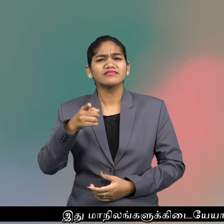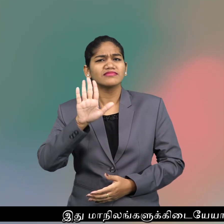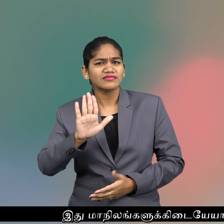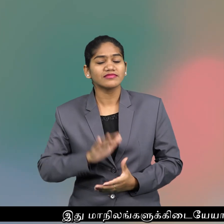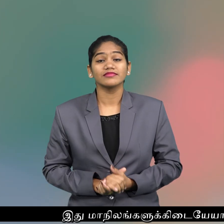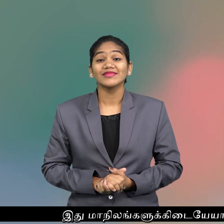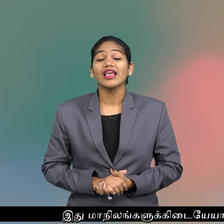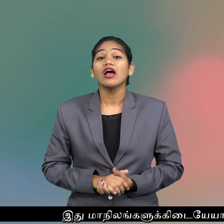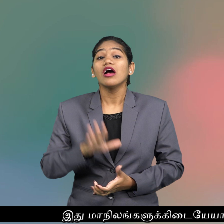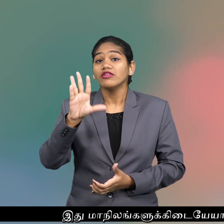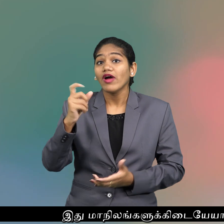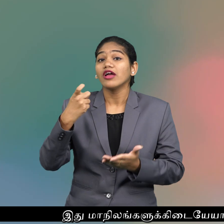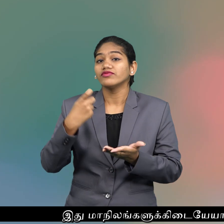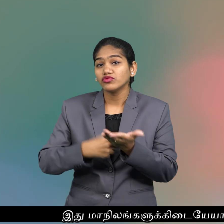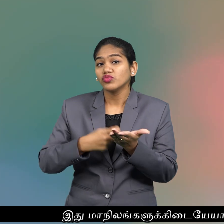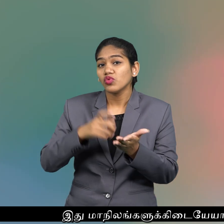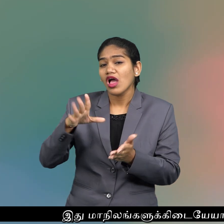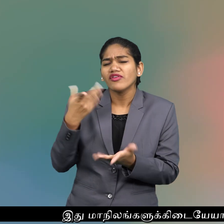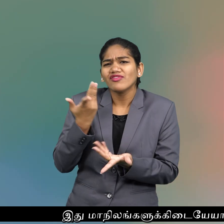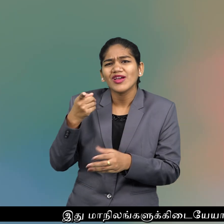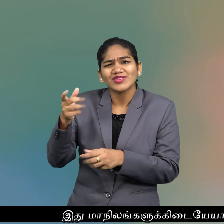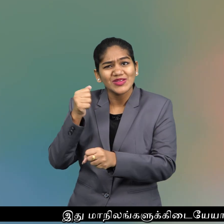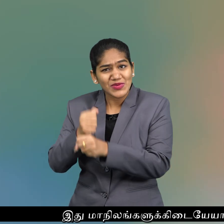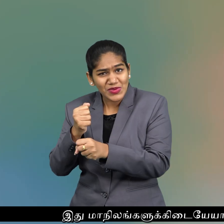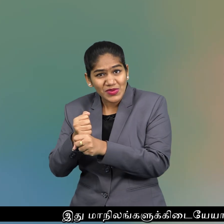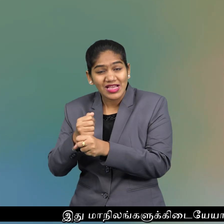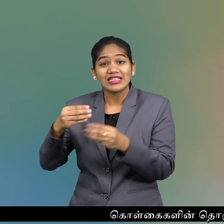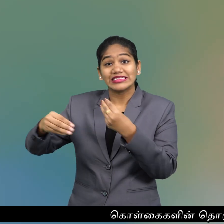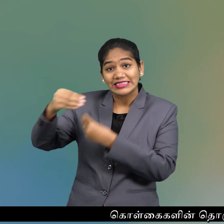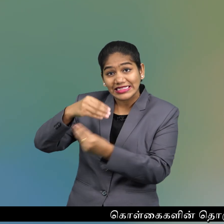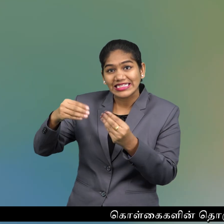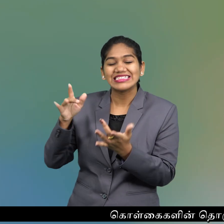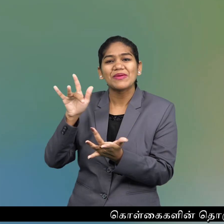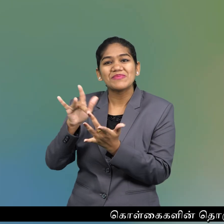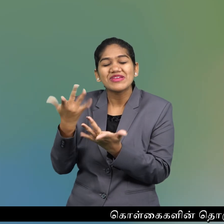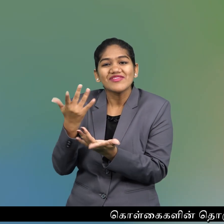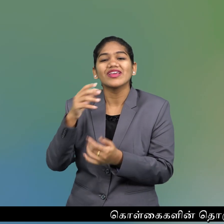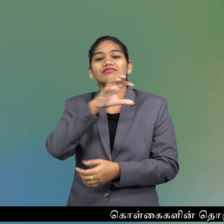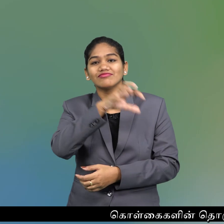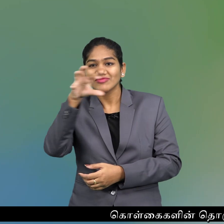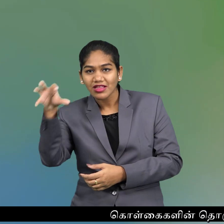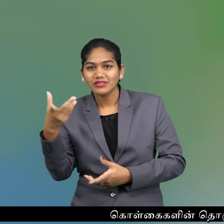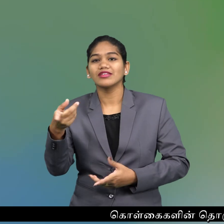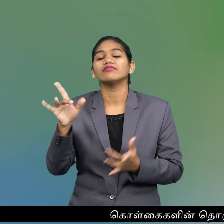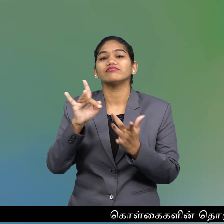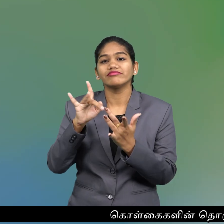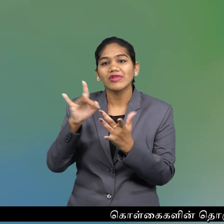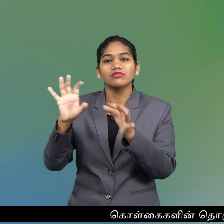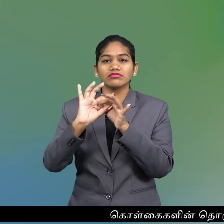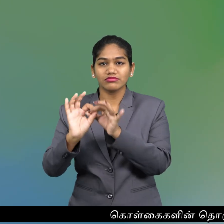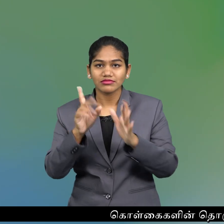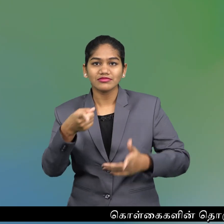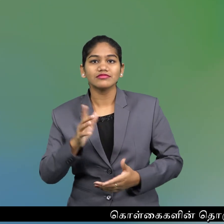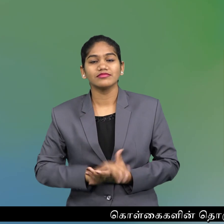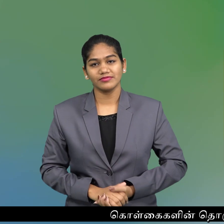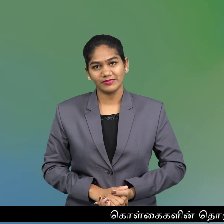இது மாநிலங்களுக்கிடையேயான உறவுகளை நிர்வகிப்பதற்கான கொள்கைகளின் தொகுப்பைக் கொண்டுள்ளது.